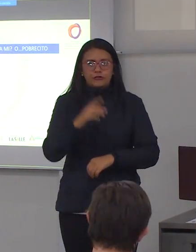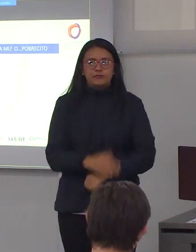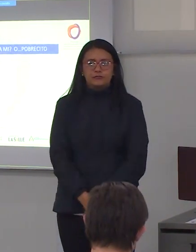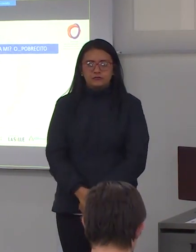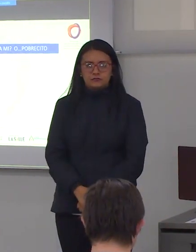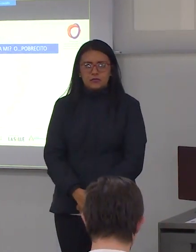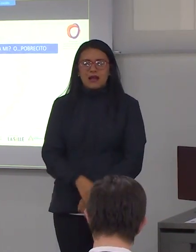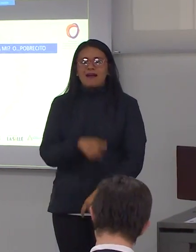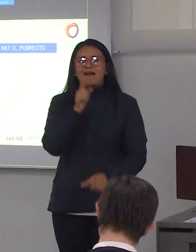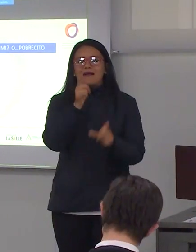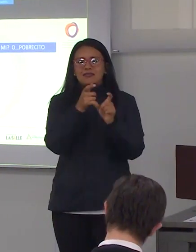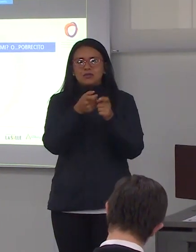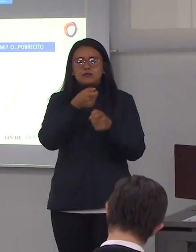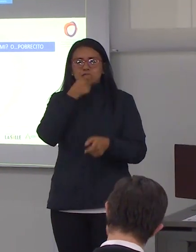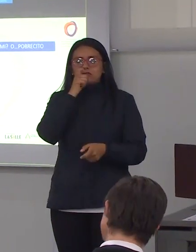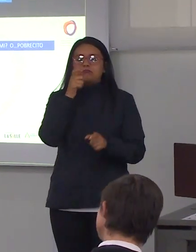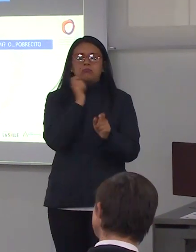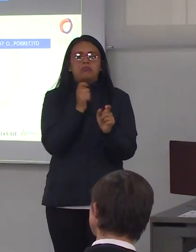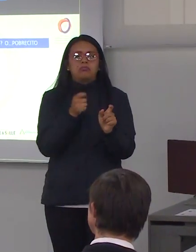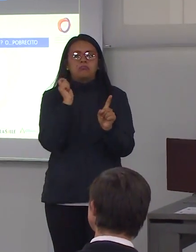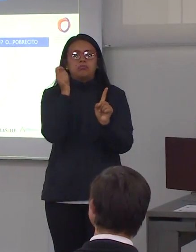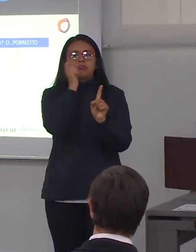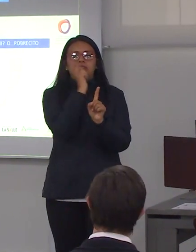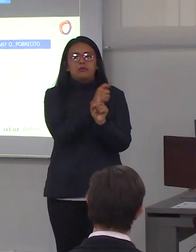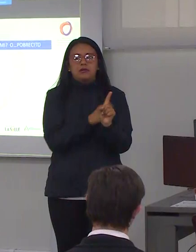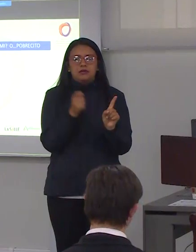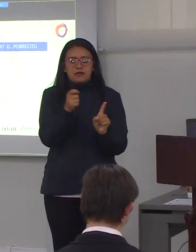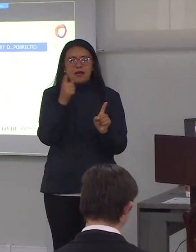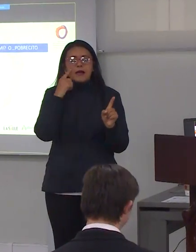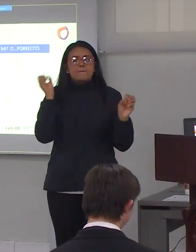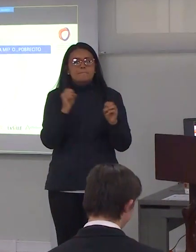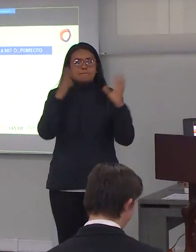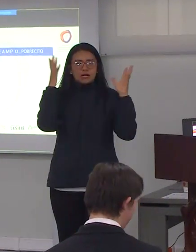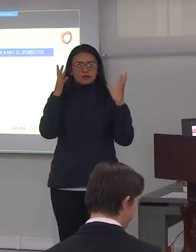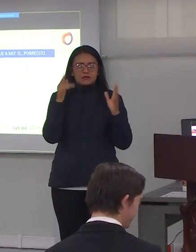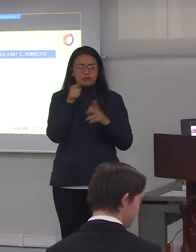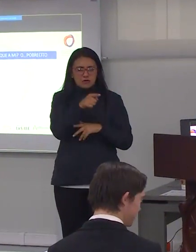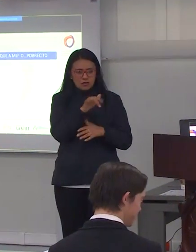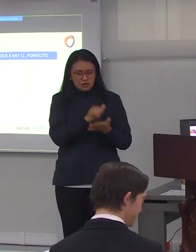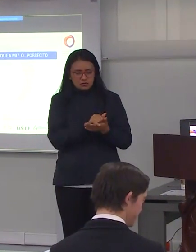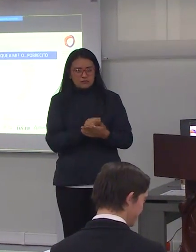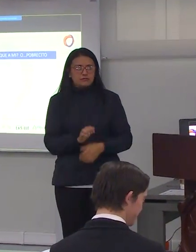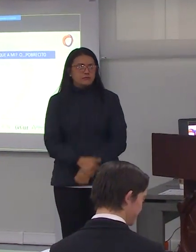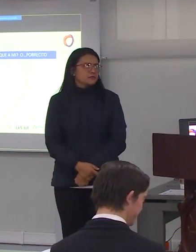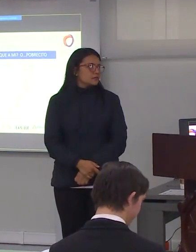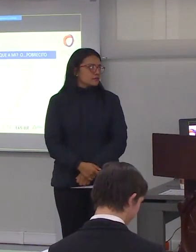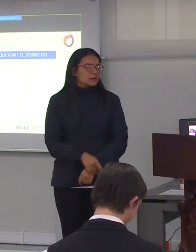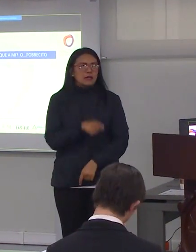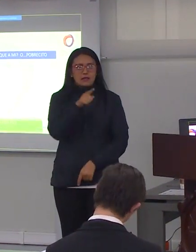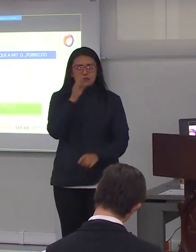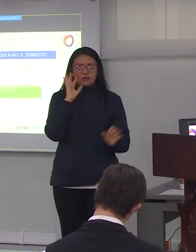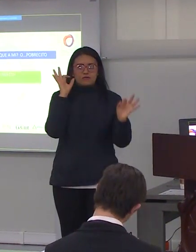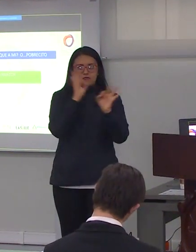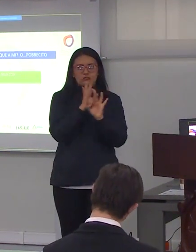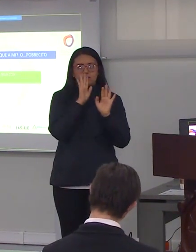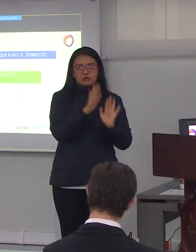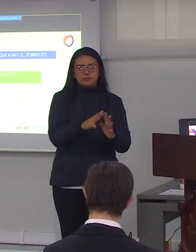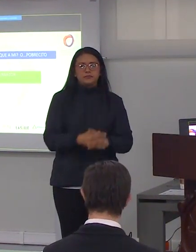lo rezaron le dieron un bebedizo entra el componente mágico religioso allí ese es uno de los enfoques